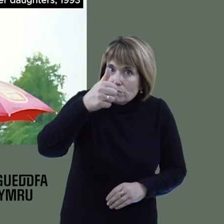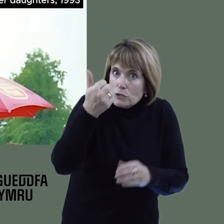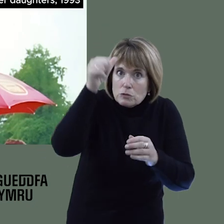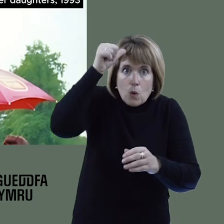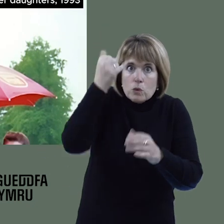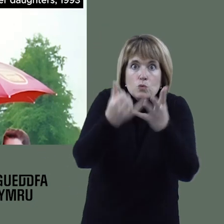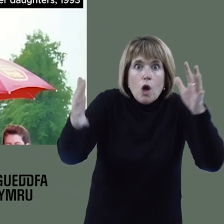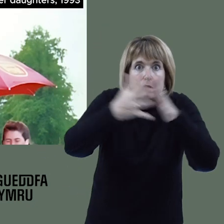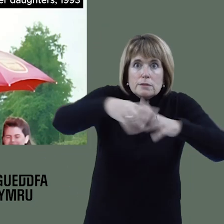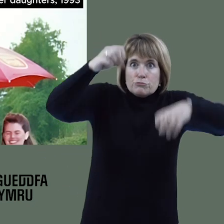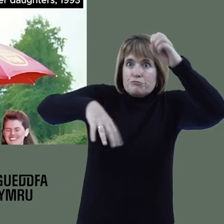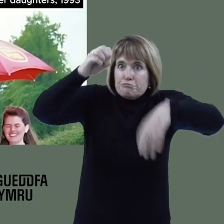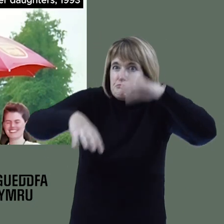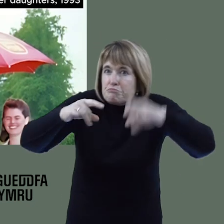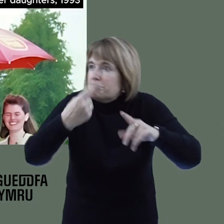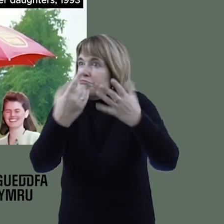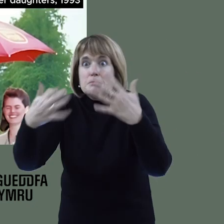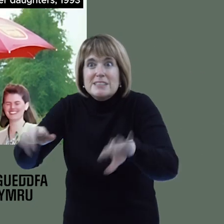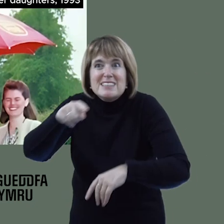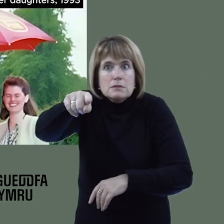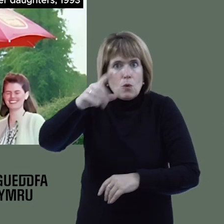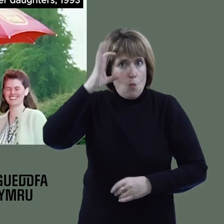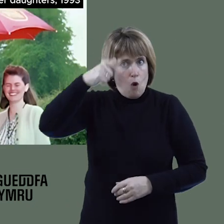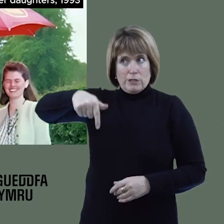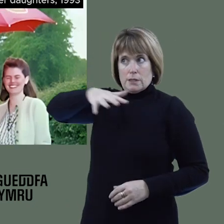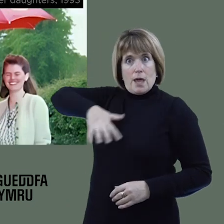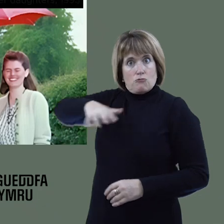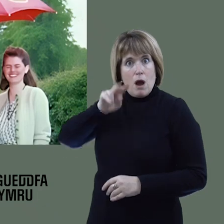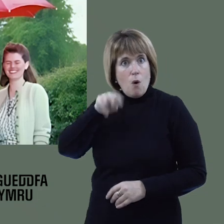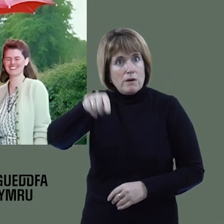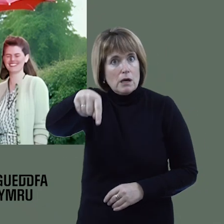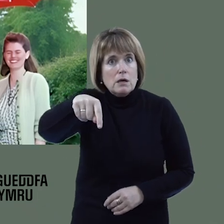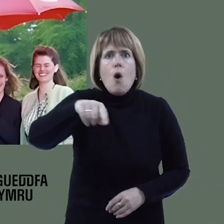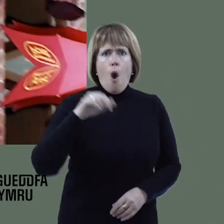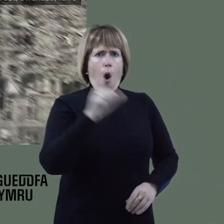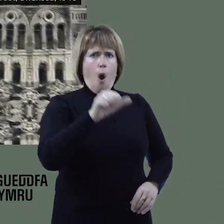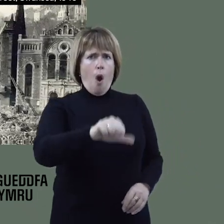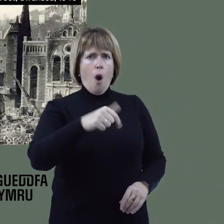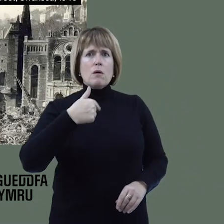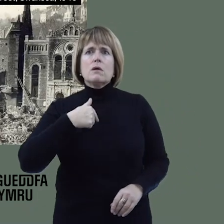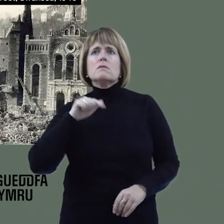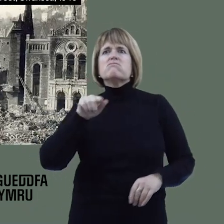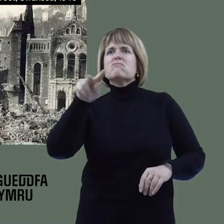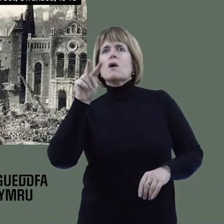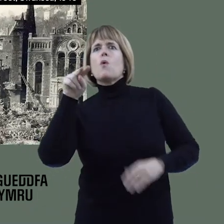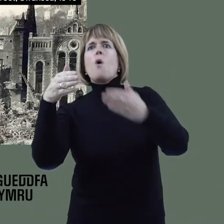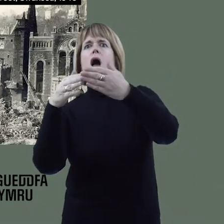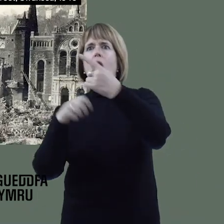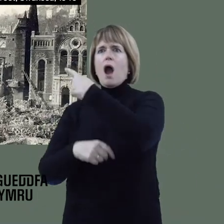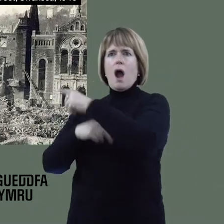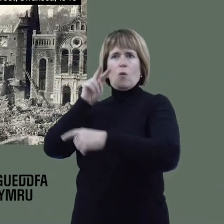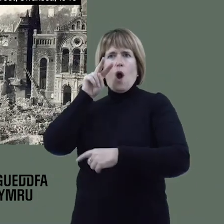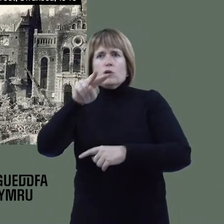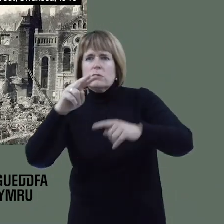O'ch chi'n clywed hanes Bertywer, Blitz a bydde fel ni, oedd hwnna'n effectio chi o fan hyn? Do, fi o'n i mas yn y cornel mae'n gweld y tân